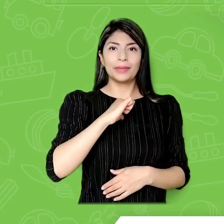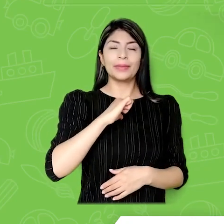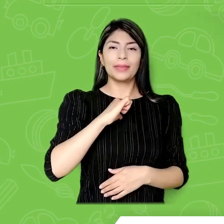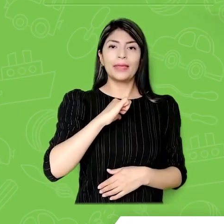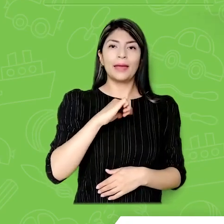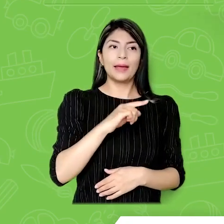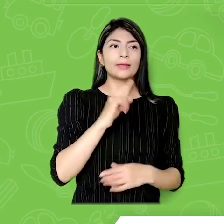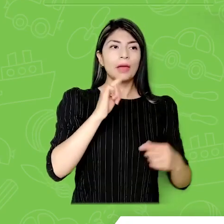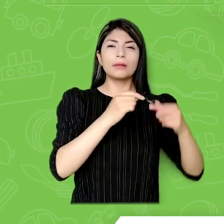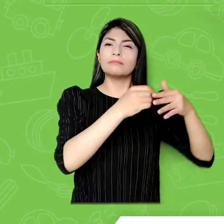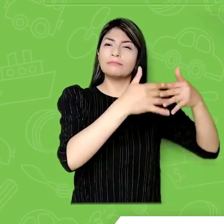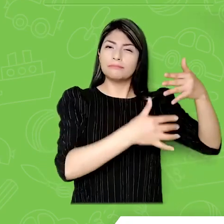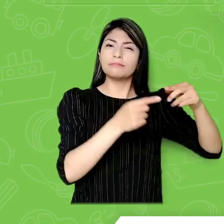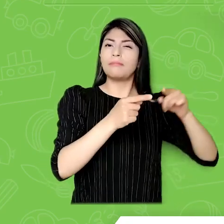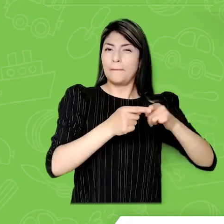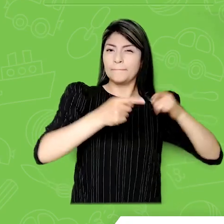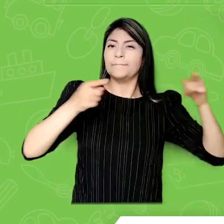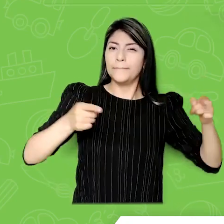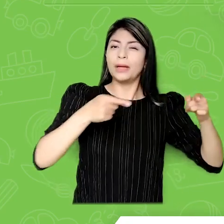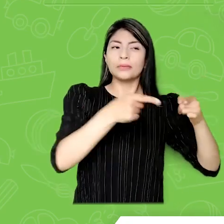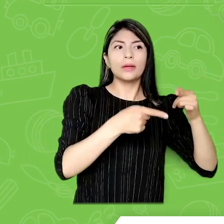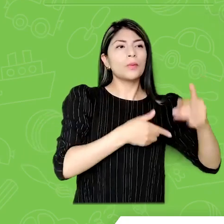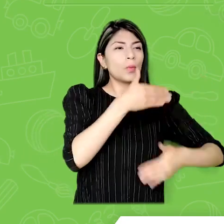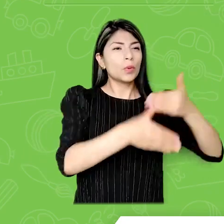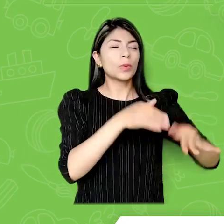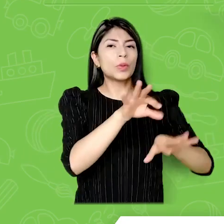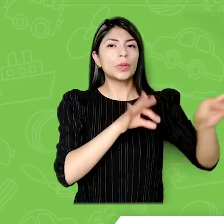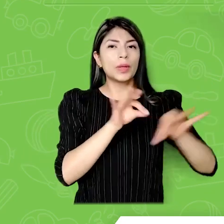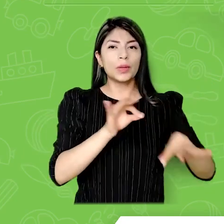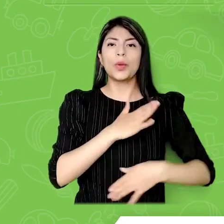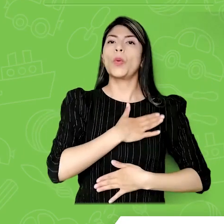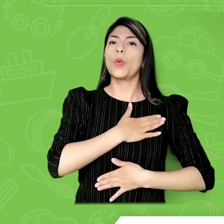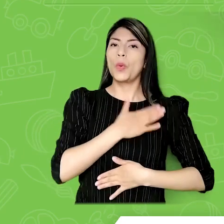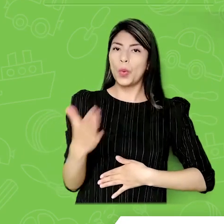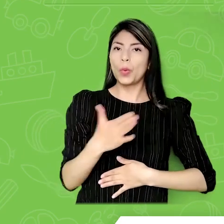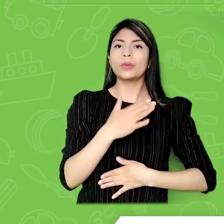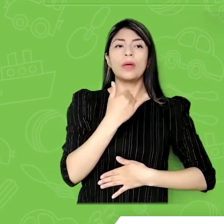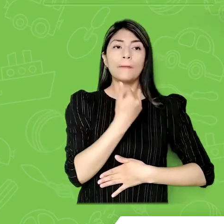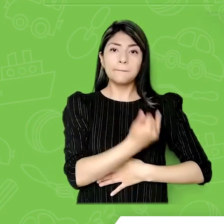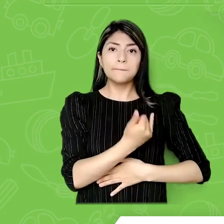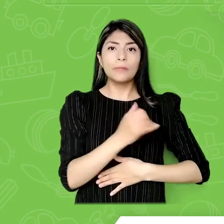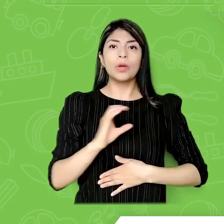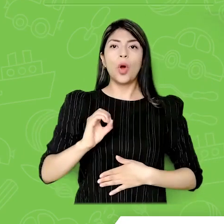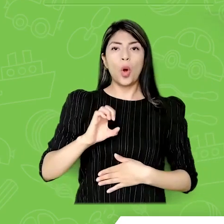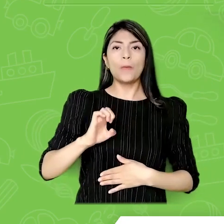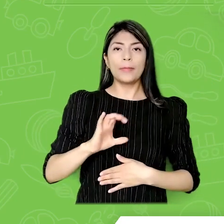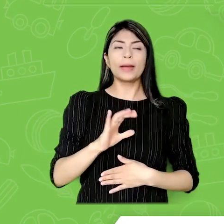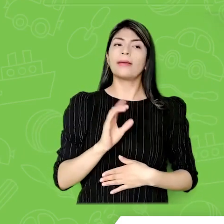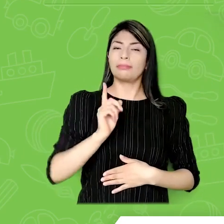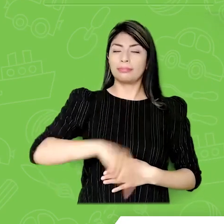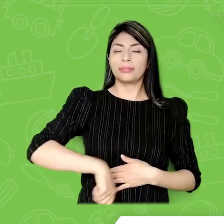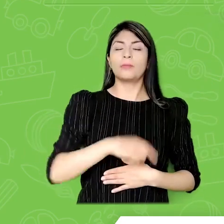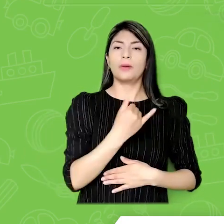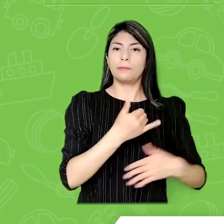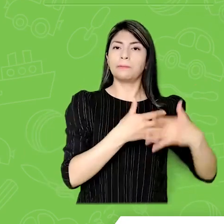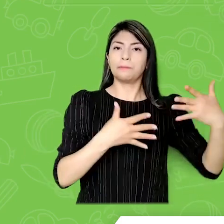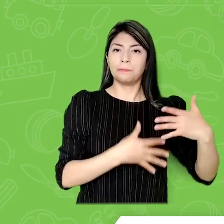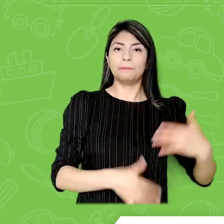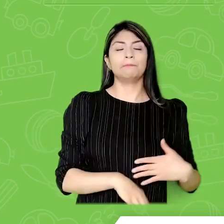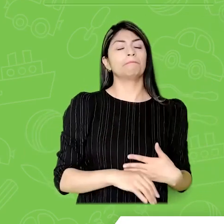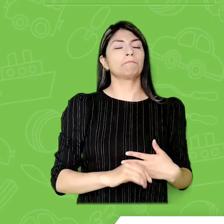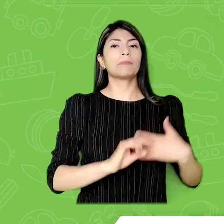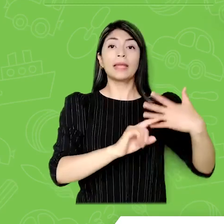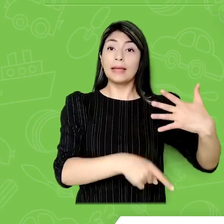selección, transcritos en la correspondiente OPEC. 6. No encontrarse incurso en causales